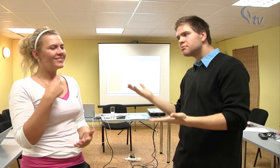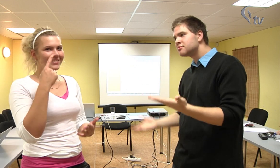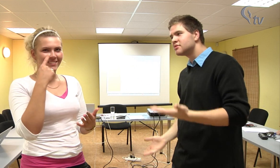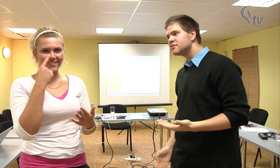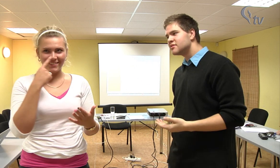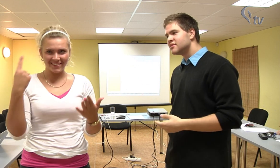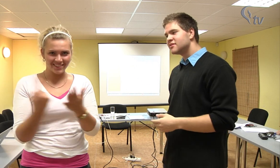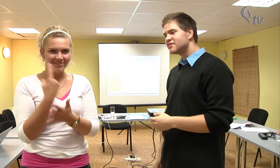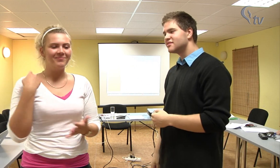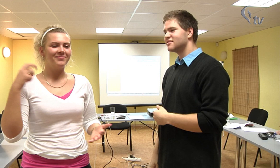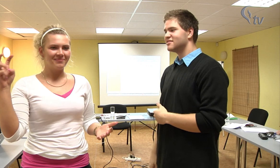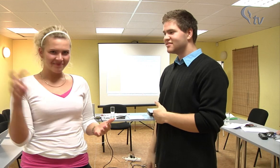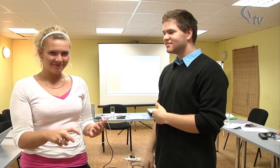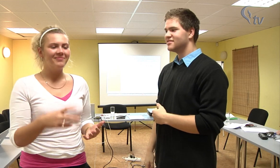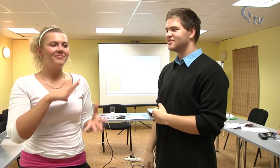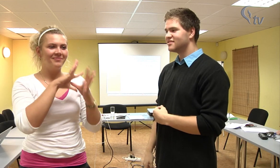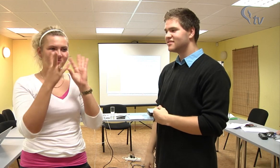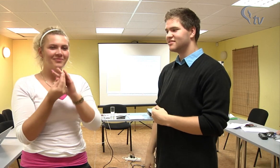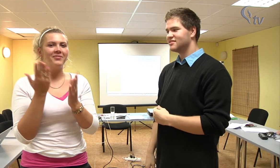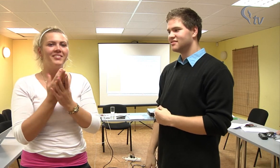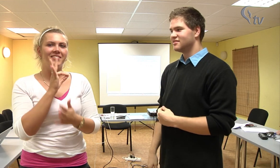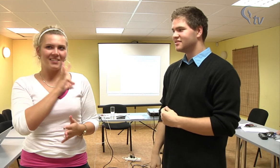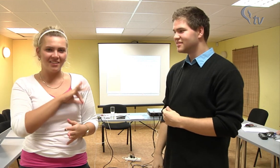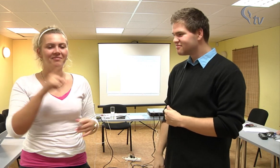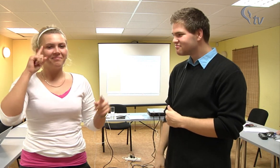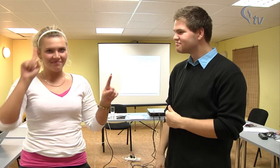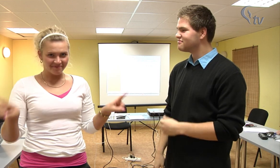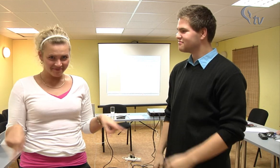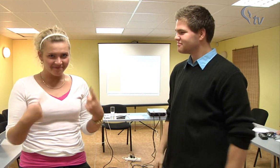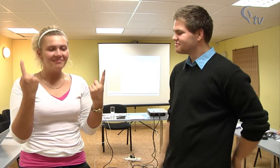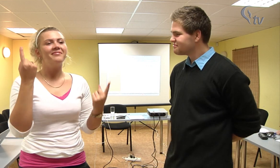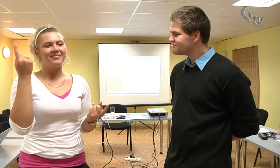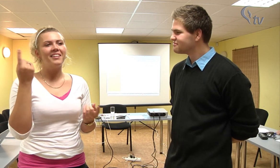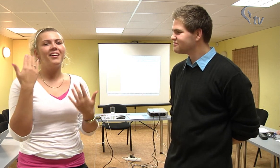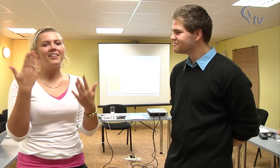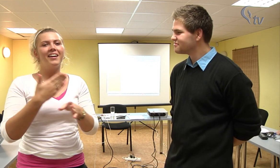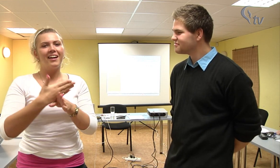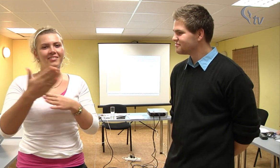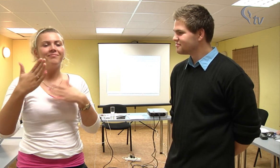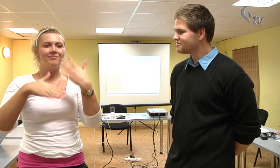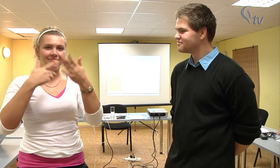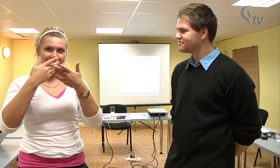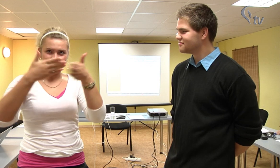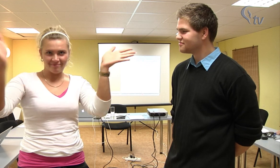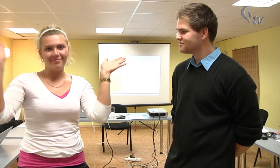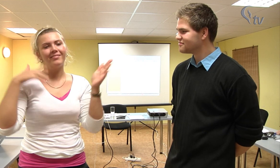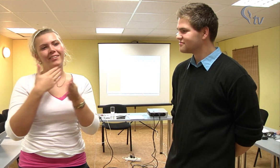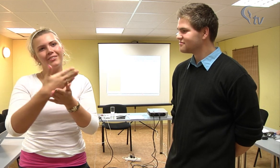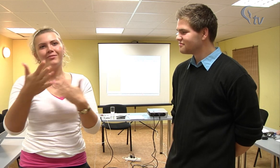esimest korda? Mina tulin seekord esimest korda ja kokkuvõttes võin öelda, et sellest koolitusest oli kasu. See